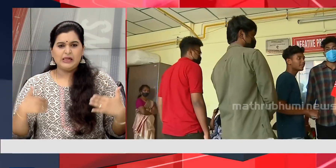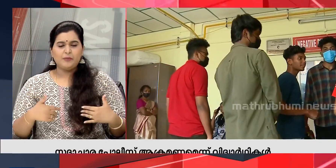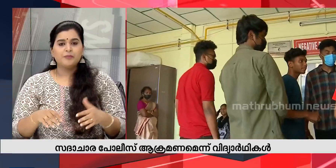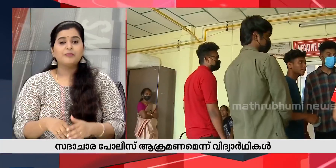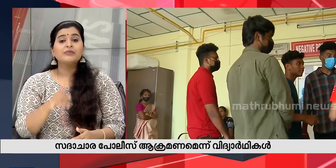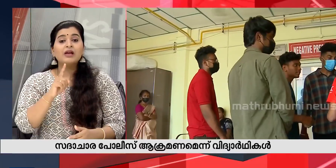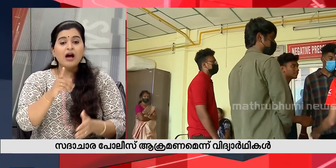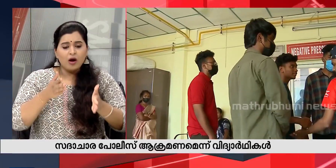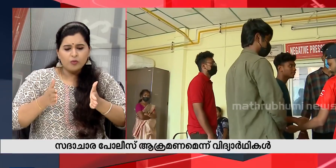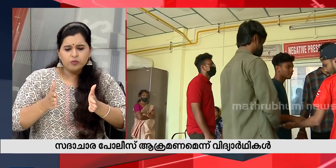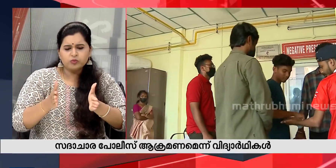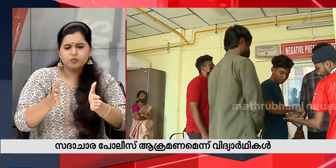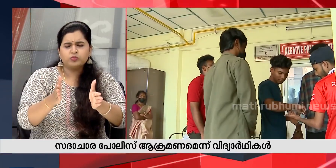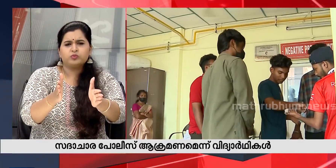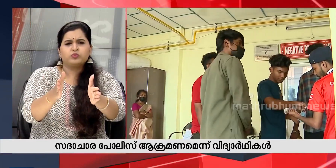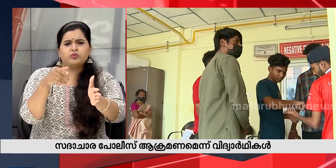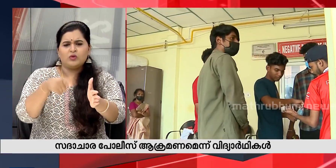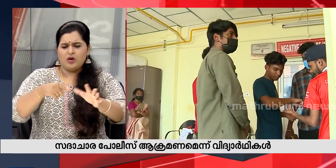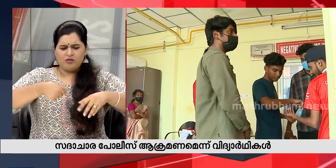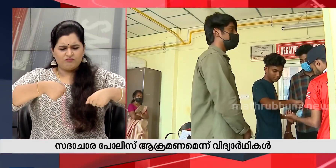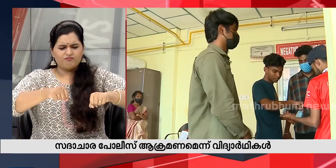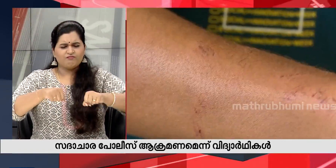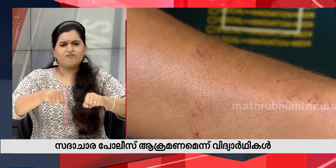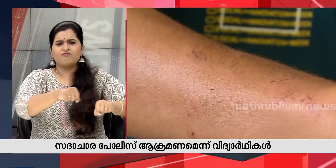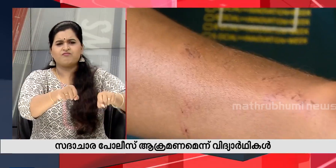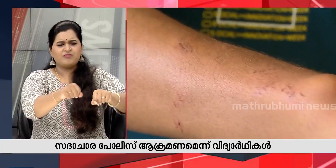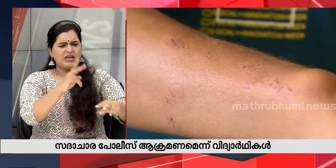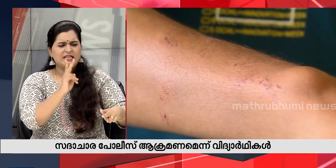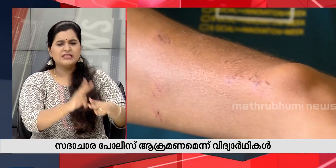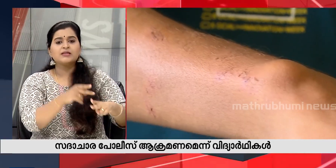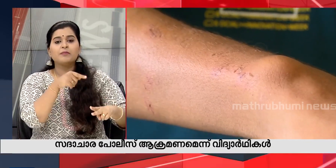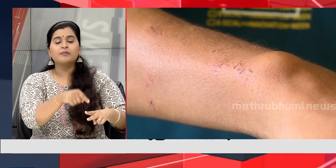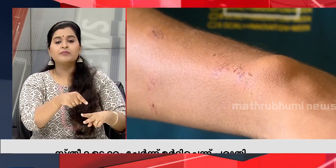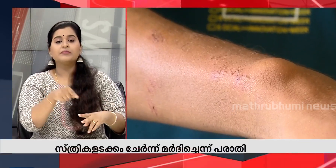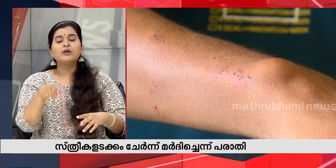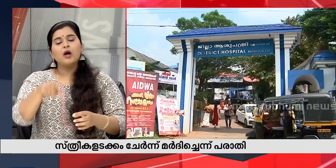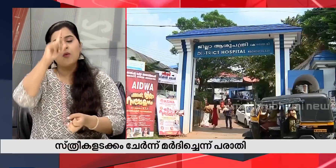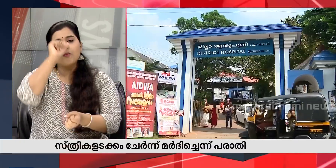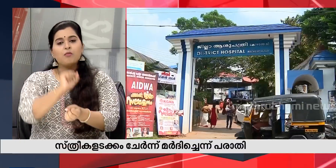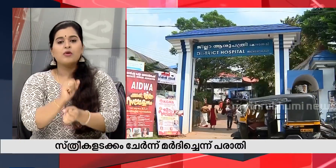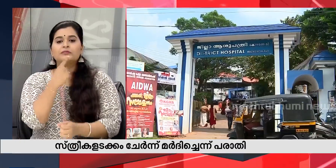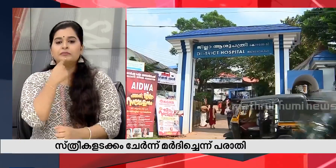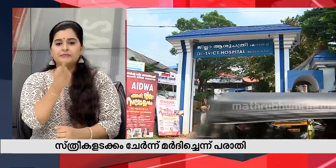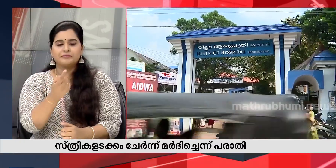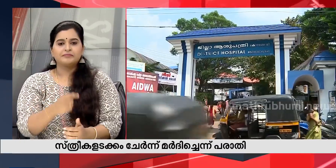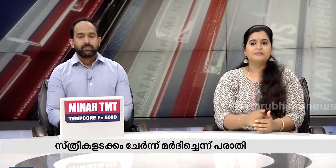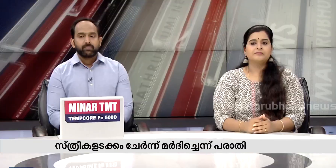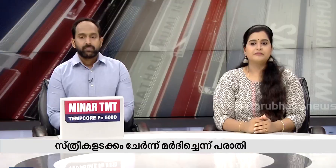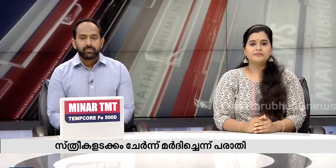റോഡിൽ ഇരുചക്രവാഹനം പാർക്ക് ചെയ്തതുമായി ബന്ധപ്പെട്ട തർക്കത്തിലാണ് പ്രശ്നങ്ങളുടെ തുടക്കമെന്ന് ആറന്മുള പോലീസ് വിശദീകരിച്ചു. മാതൃഭൂമി ന്യൂസ്, പത്തനംതിട്ട.